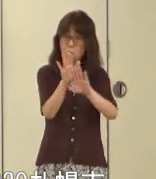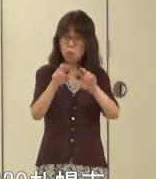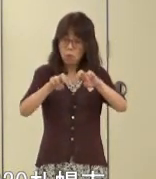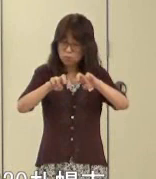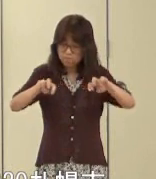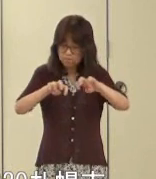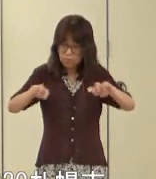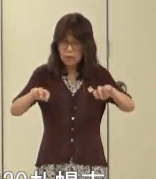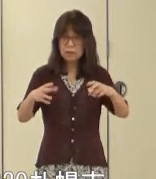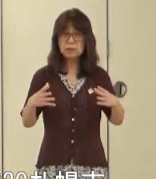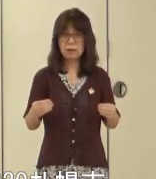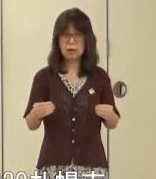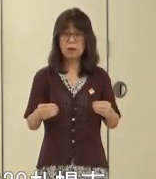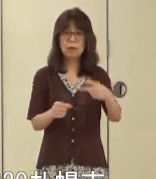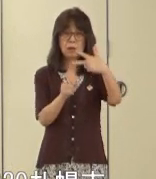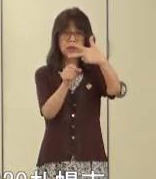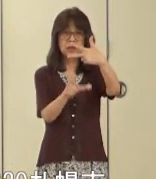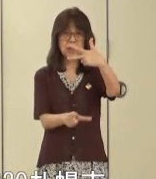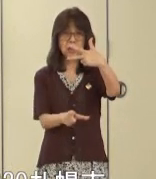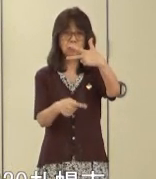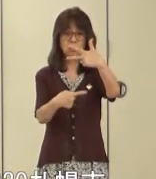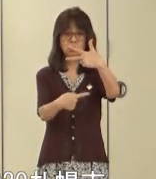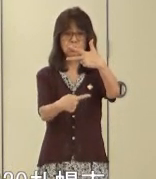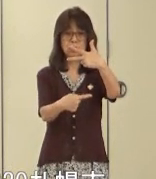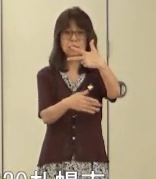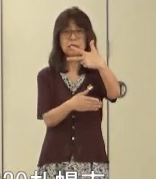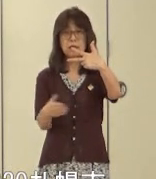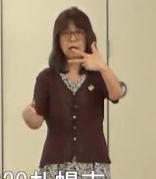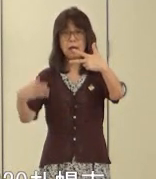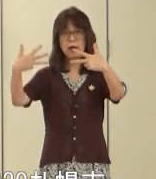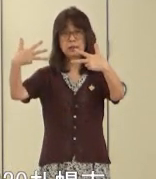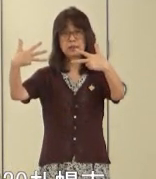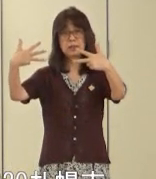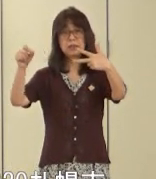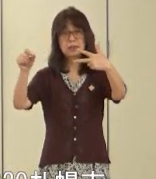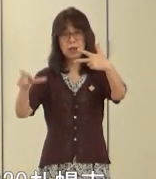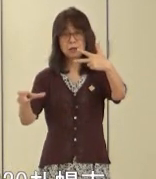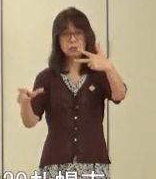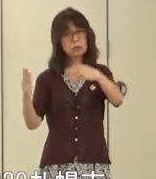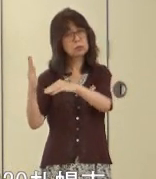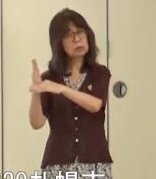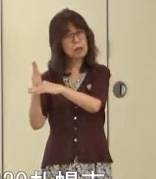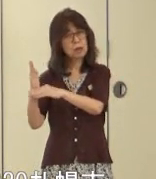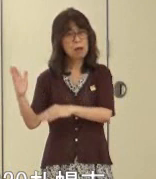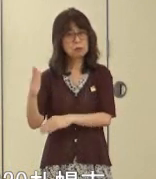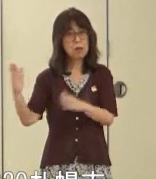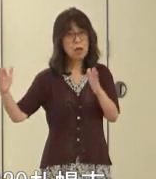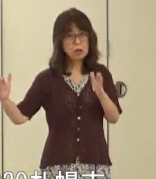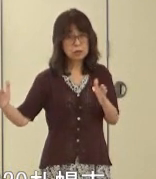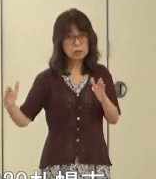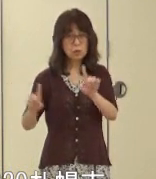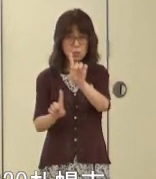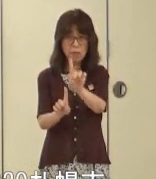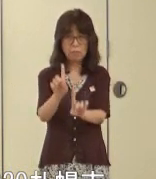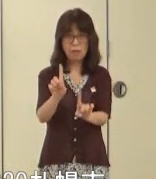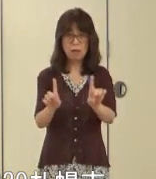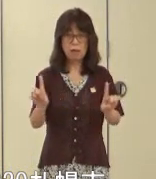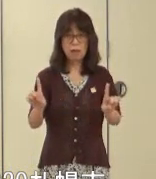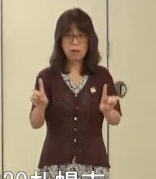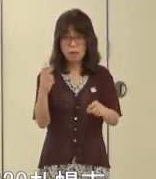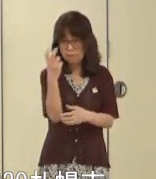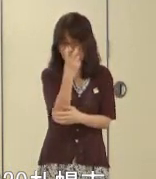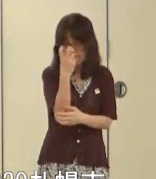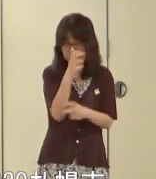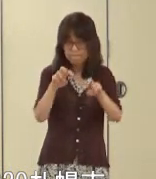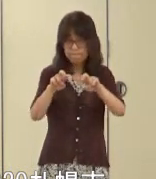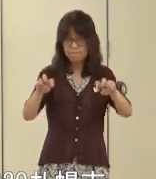ますが、これは7月の1日から8月中旬までのデータに基づくものでありますけれども、いわゆ